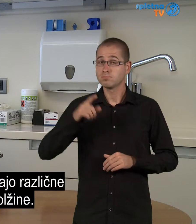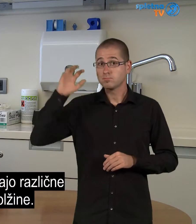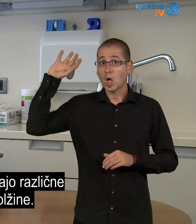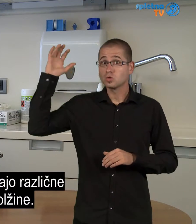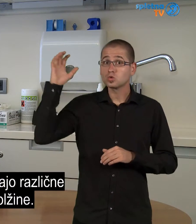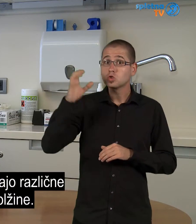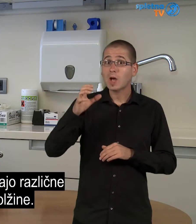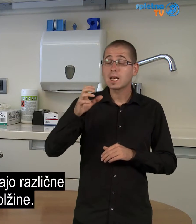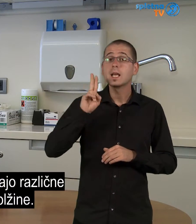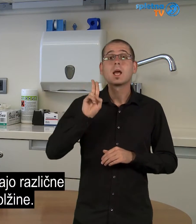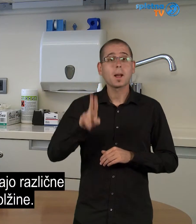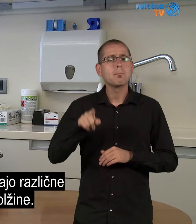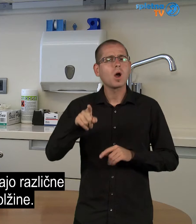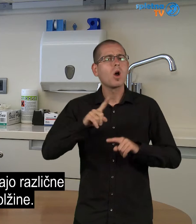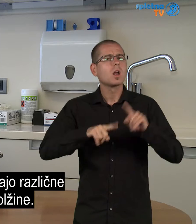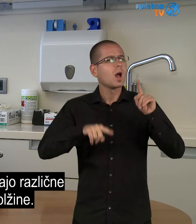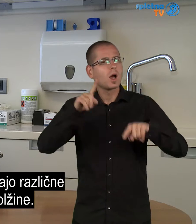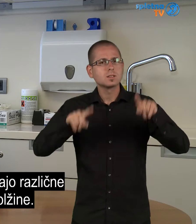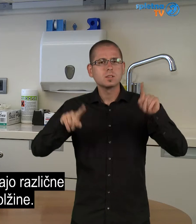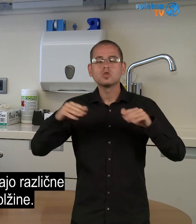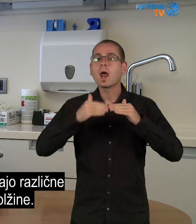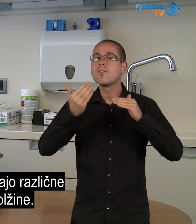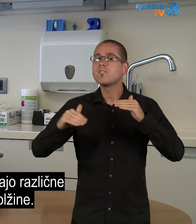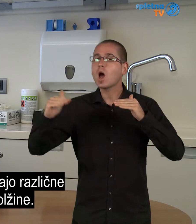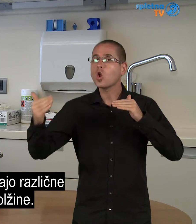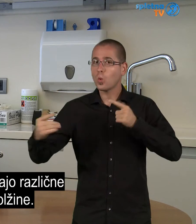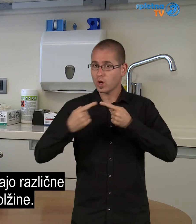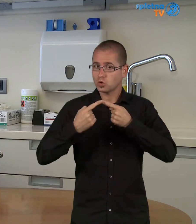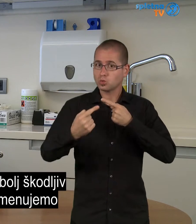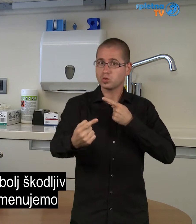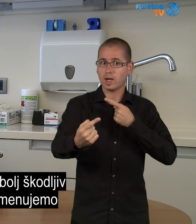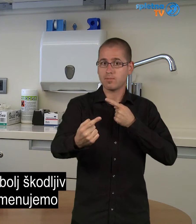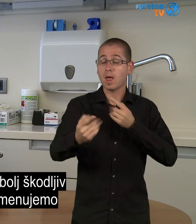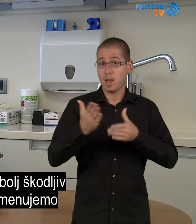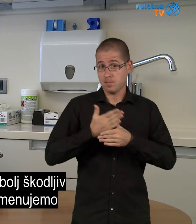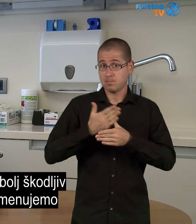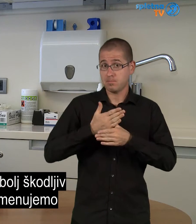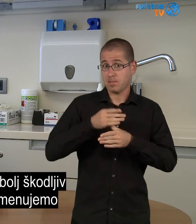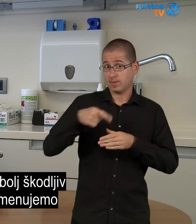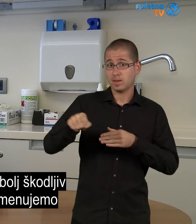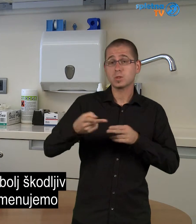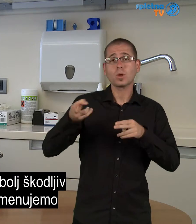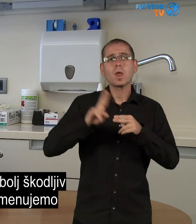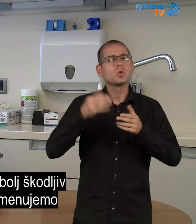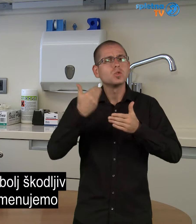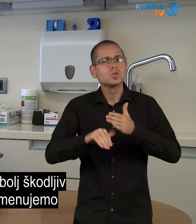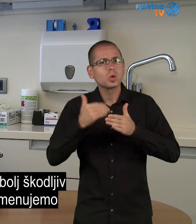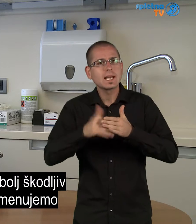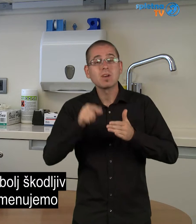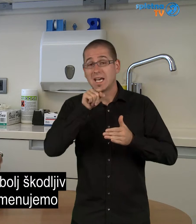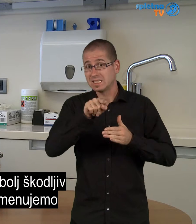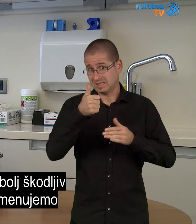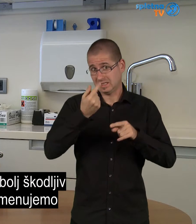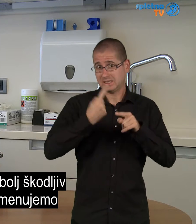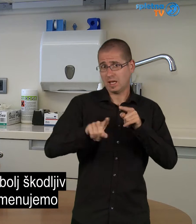Sončni žarki imajo različne valovne dolžine. Med njimi so najbolj škodljivi